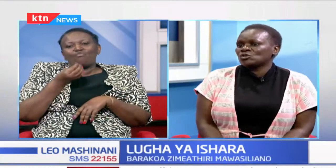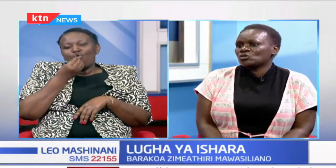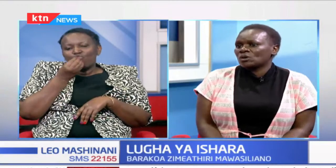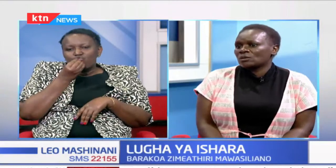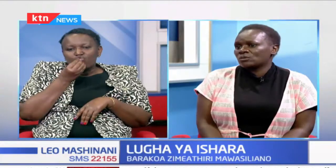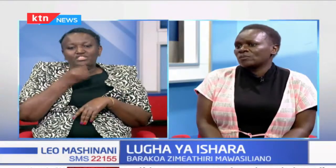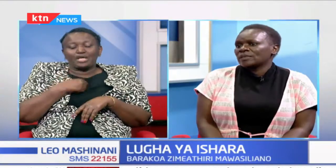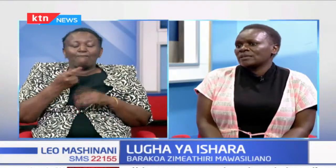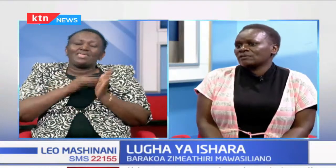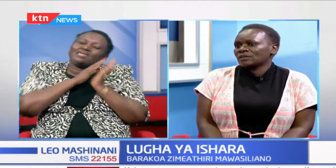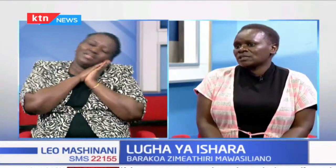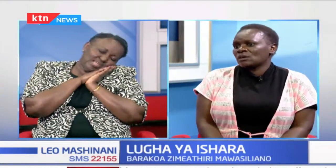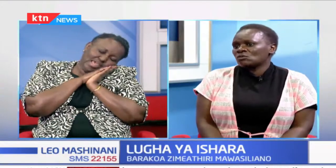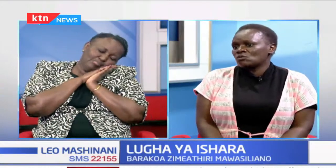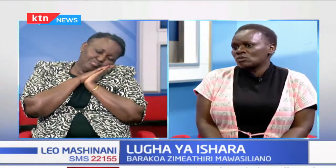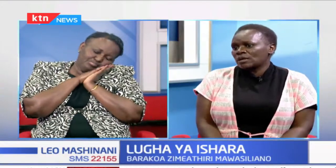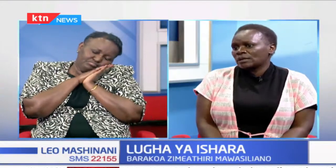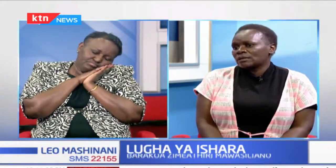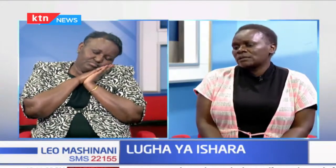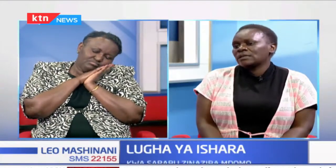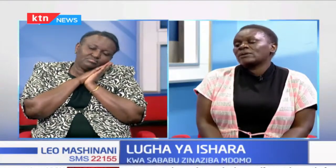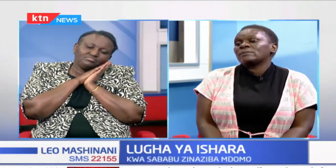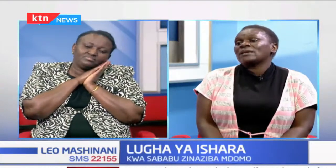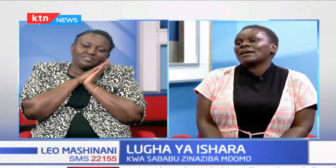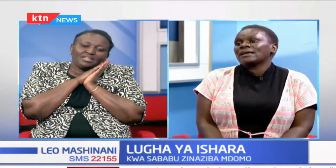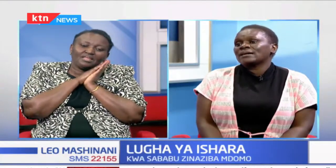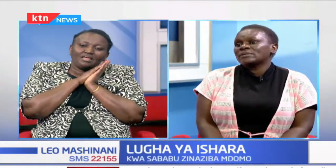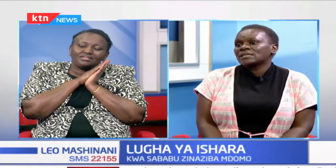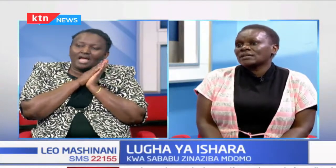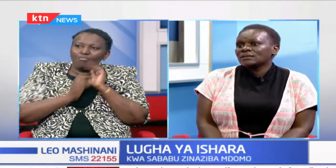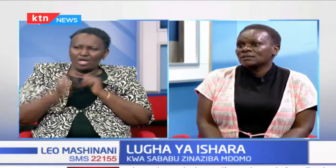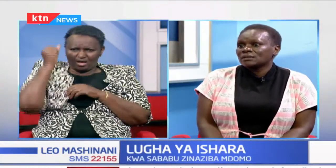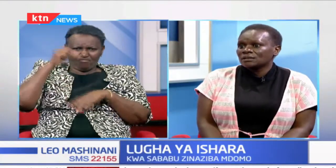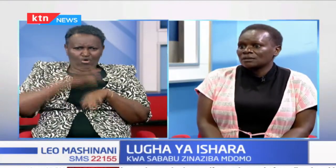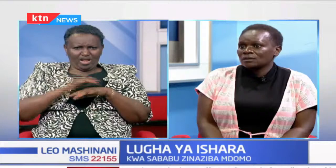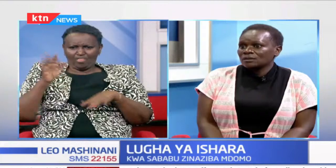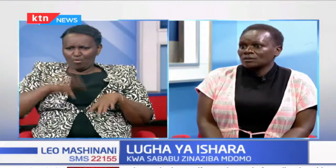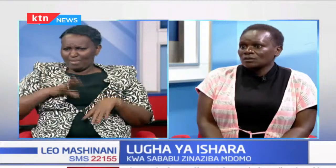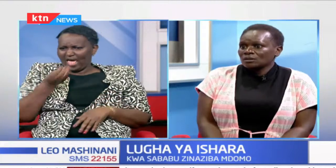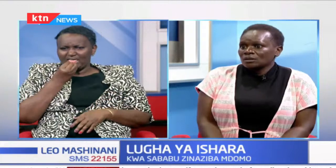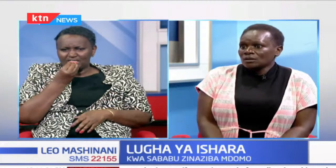nikafanyia huyu mtoto wangu. Mm. Ikafika saa ya kukula. Nikawa nimelala kabisa.